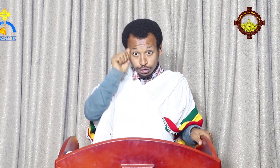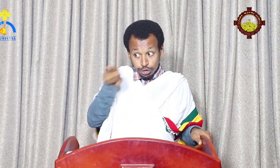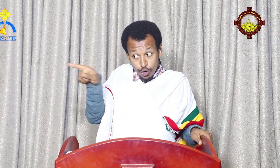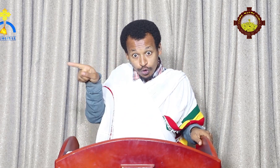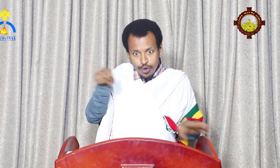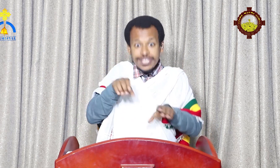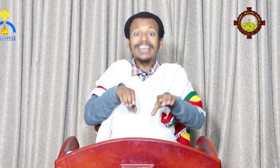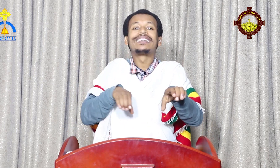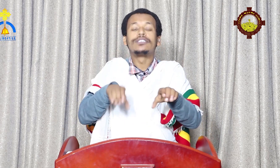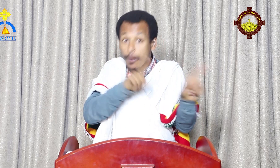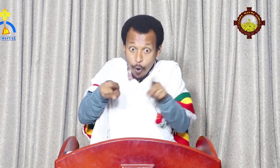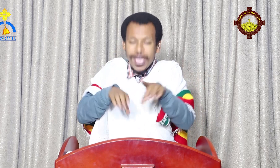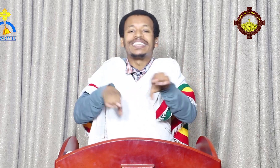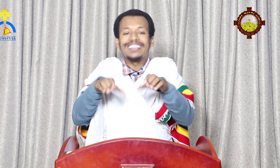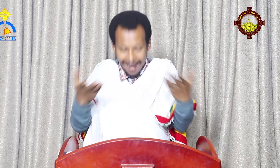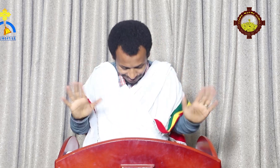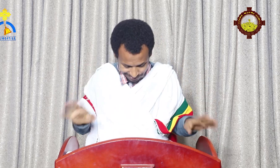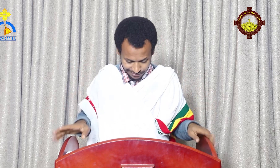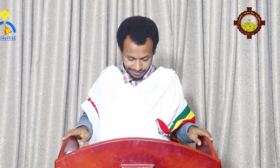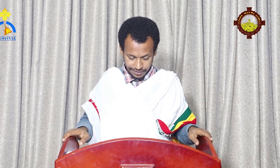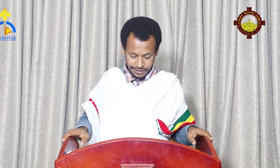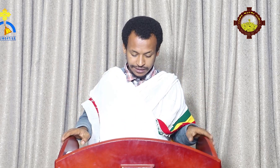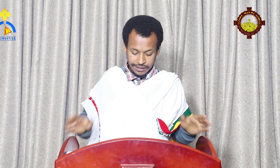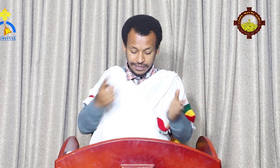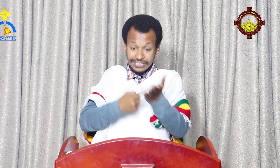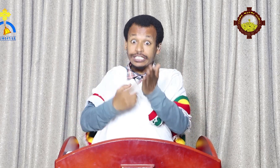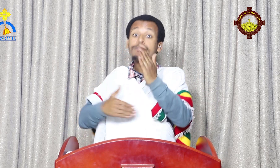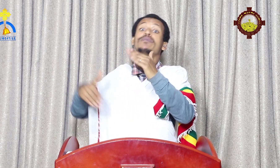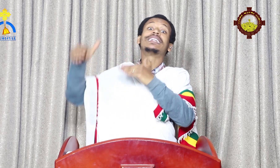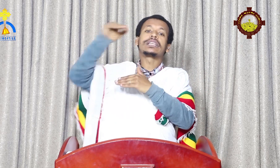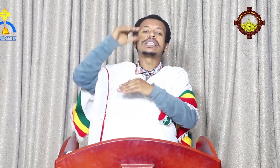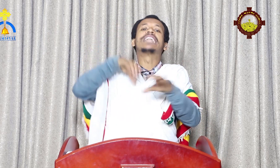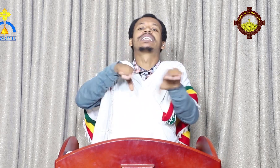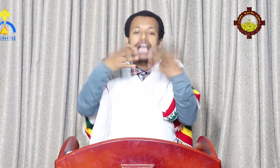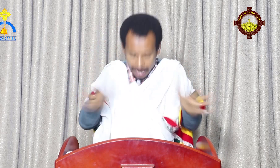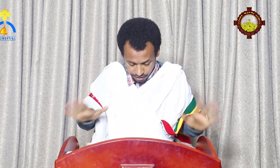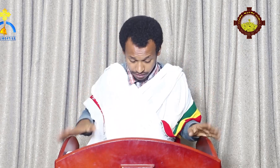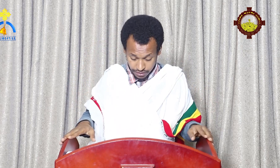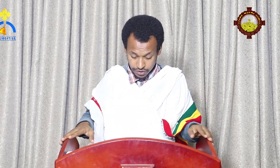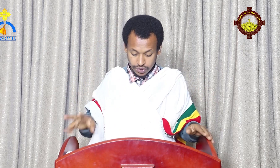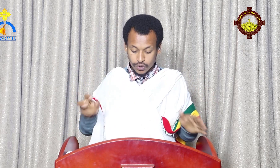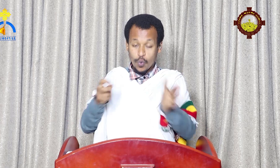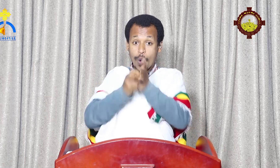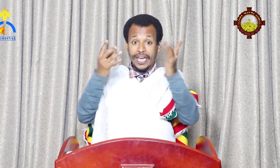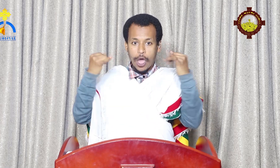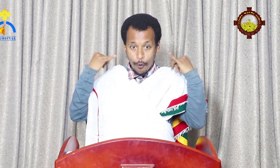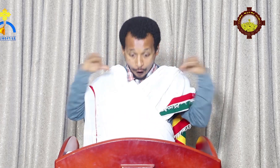እሱ ደግሞ ያደርጋል፣ ለዚህ የሚበልጥ ያደርጋል። ወንጌለ